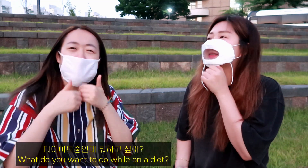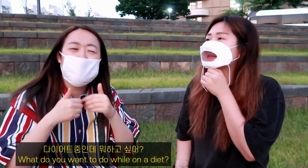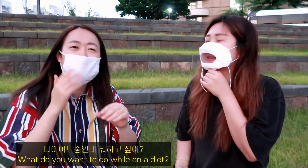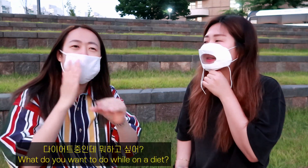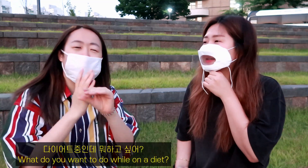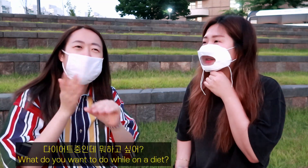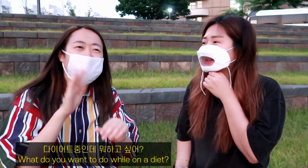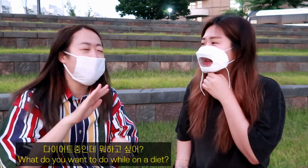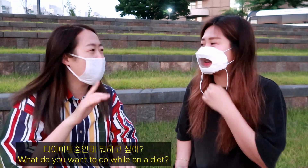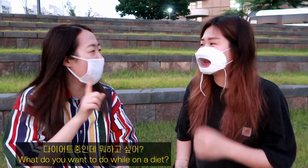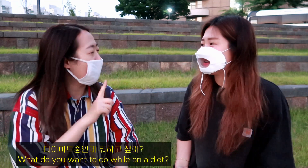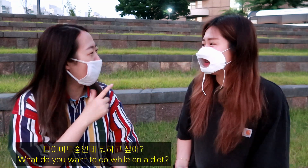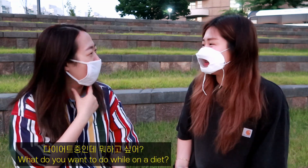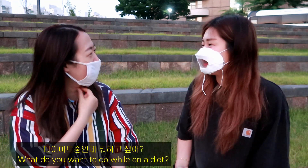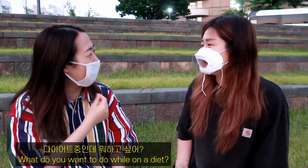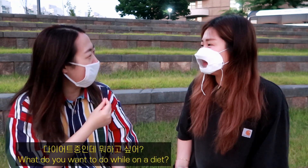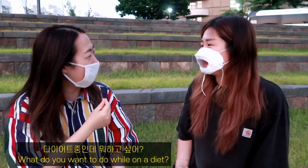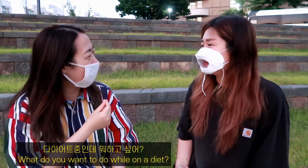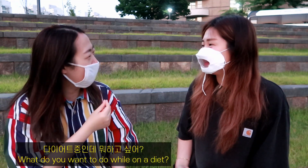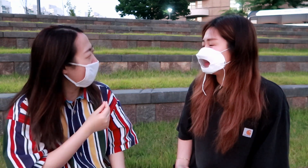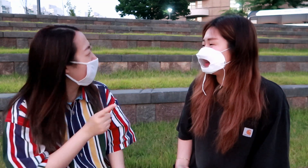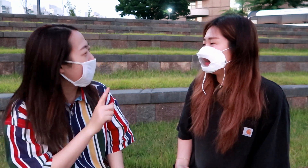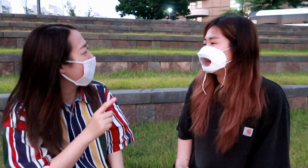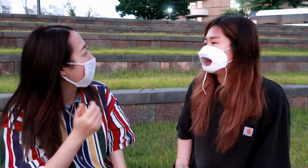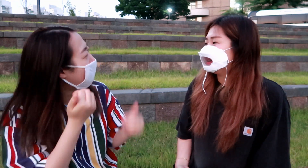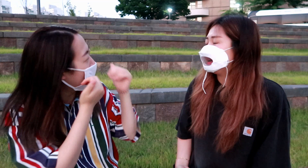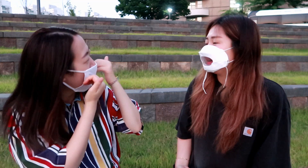다이어트 중인데 뭐 하고 싶어? 아니야,